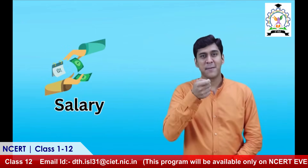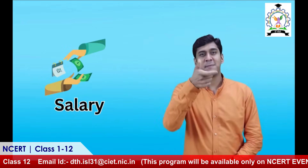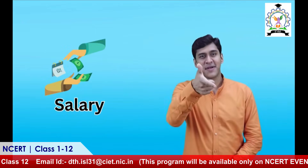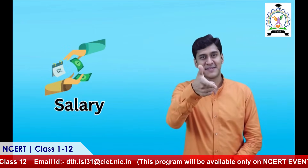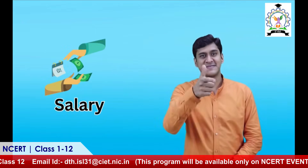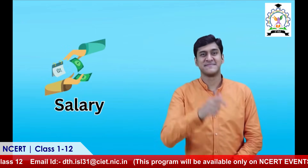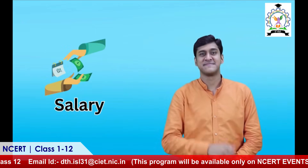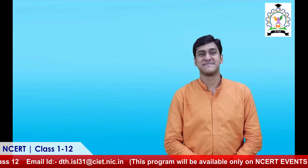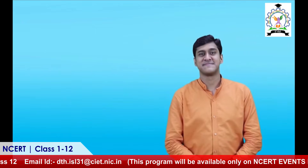वेतन